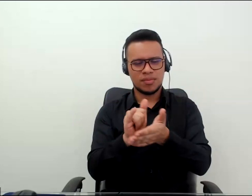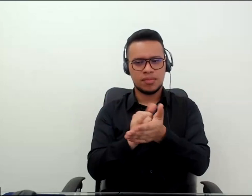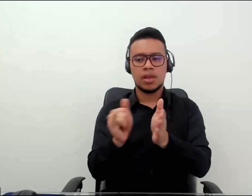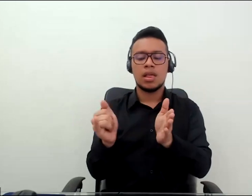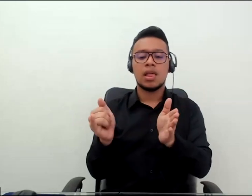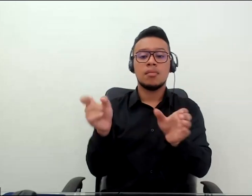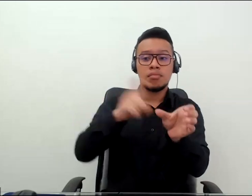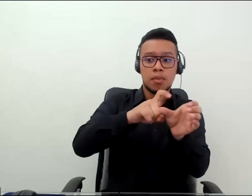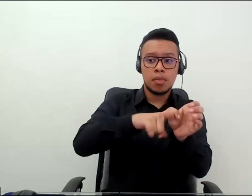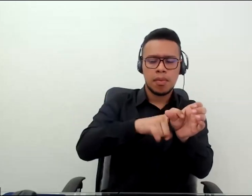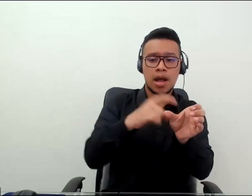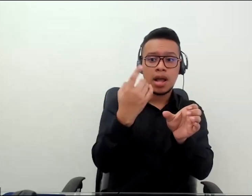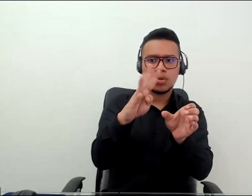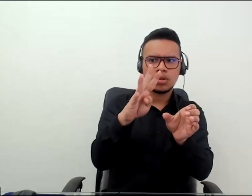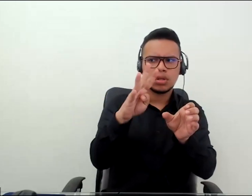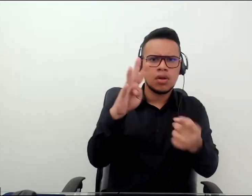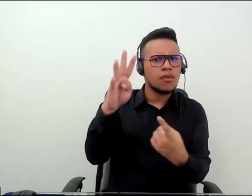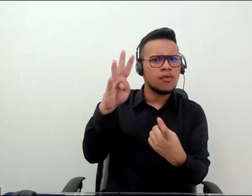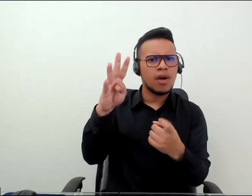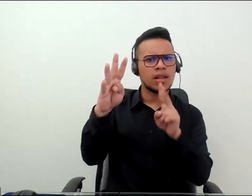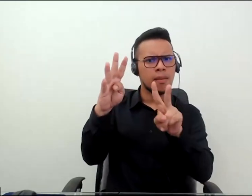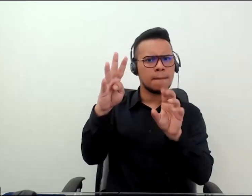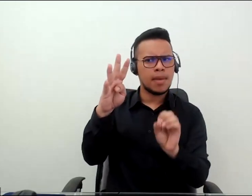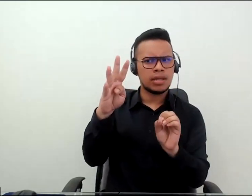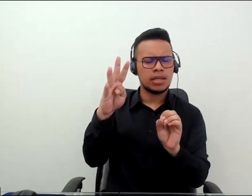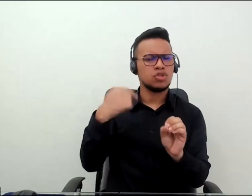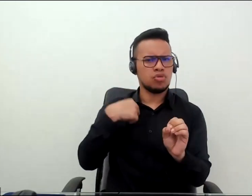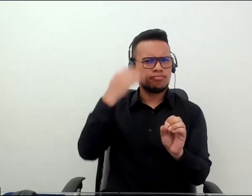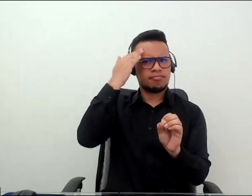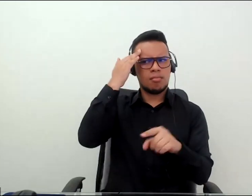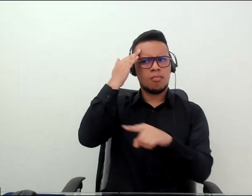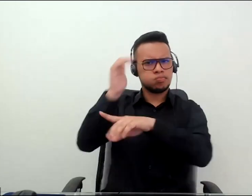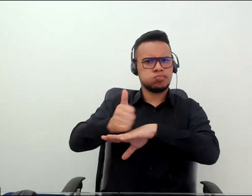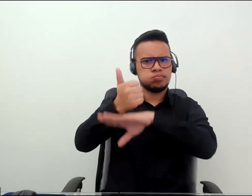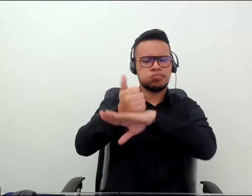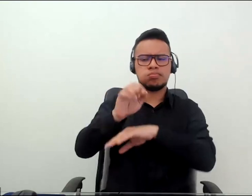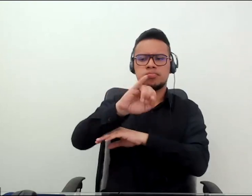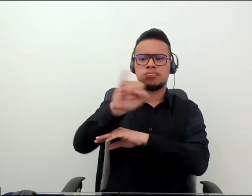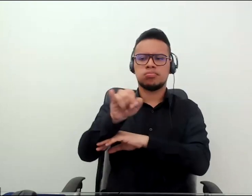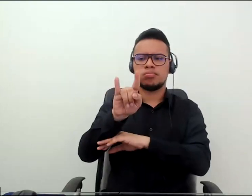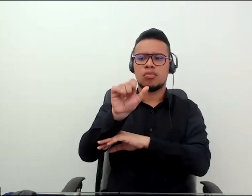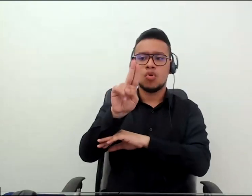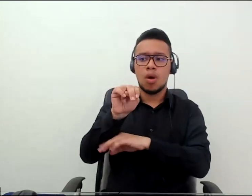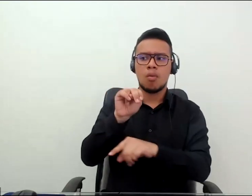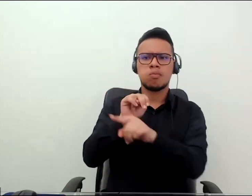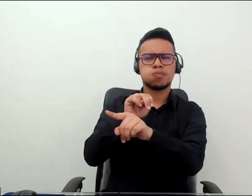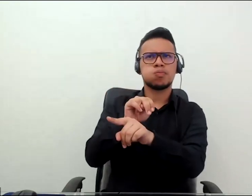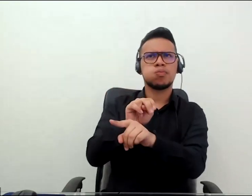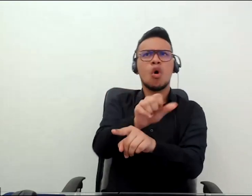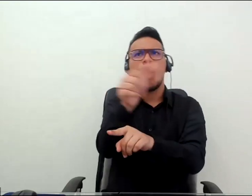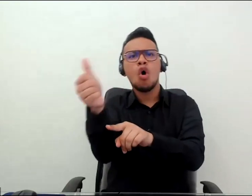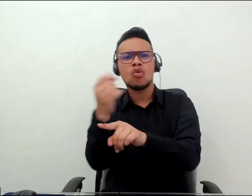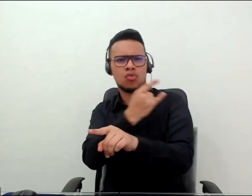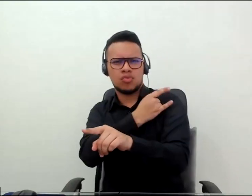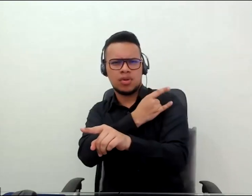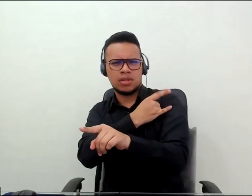20 Yo sé que el doctor Juan Carlos Juan Carlos atiende otra universidad en este momento ingeniero